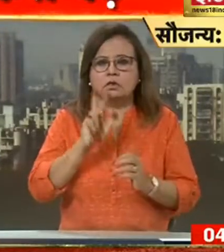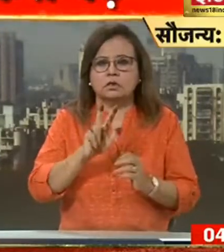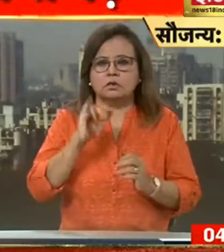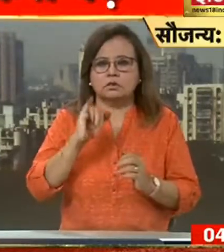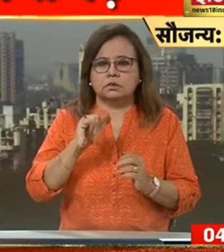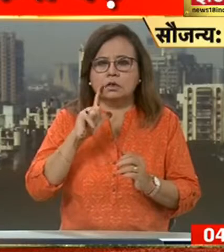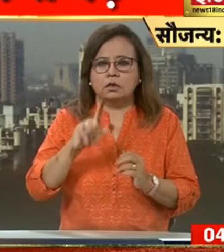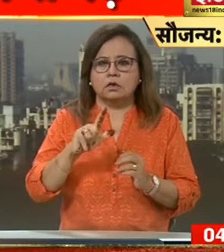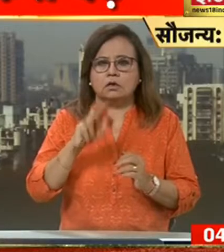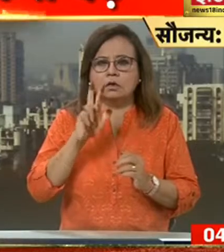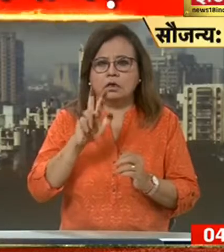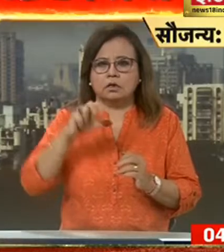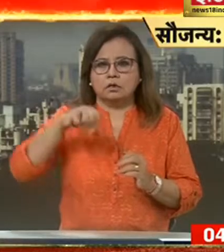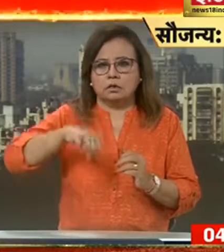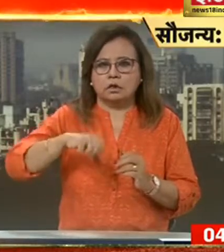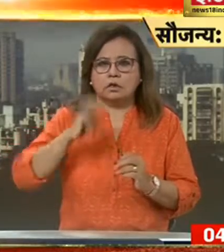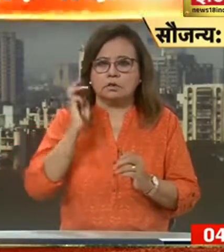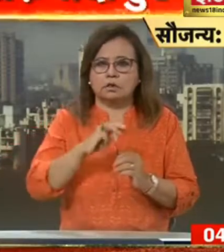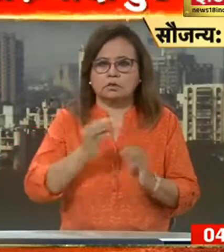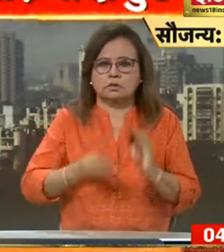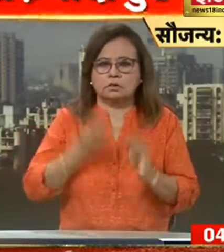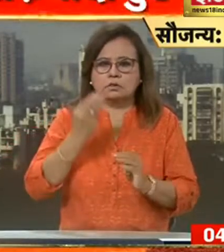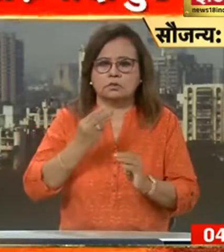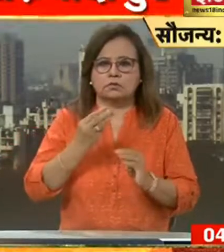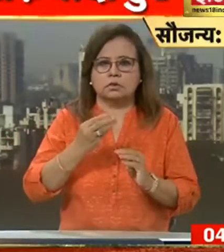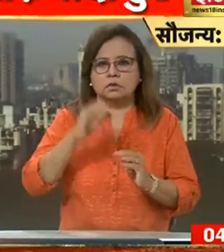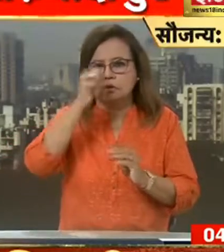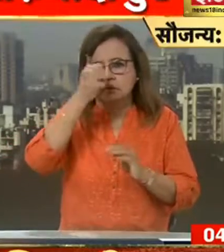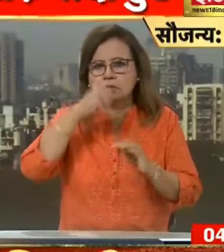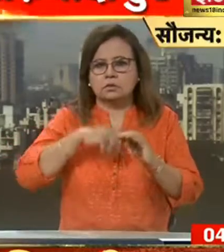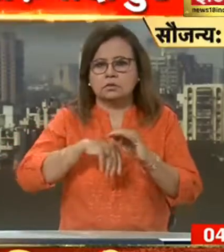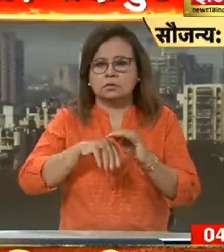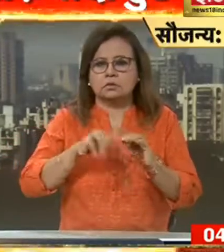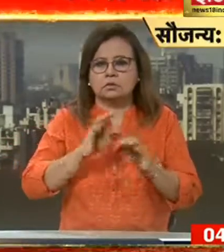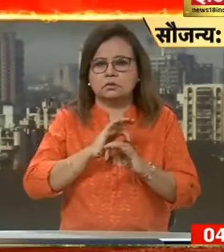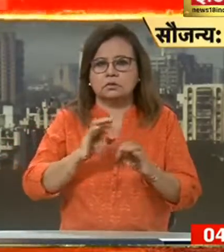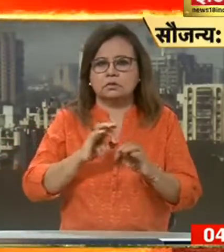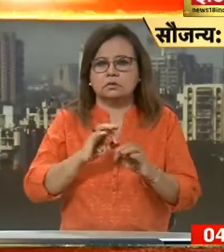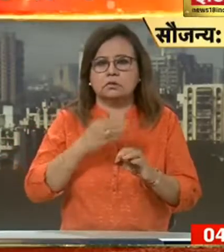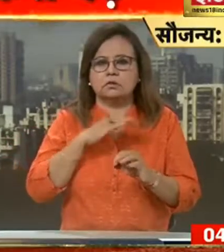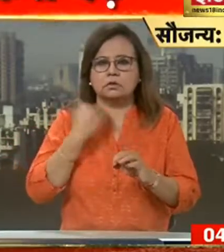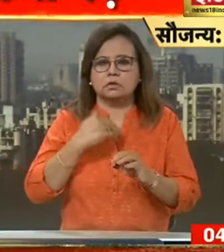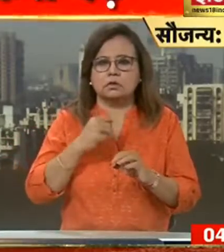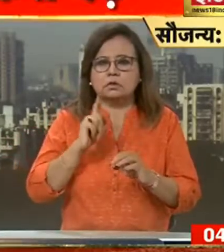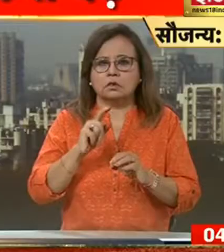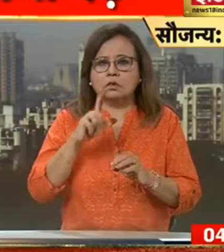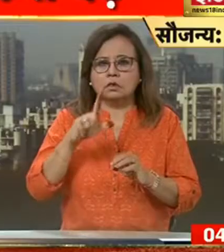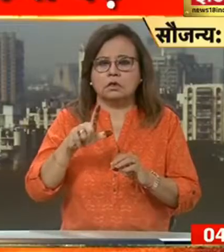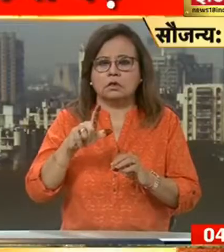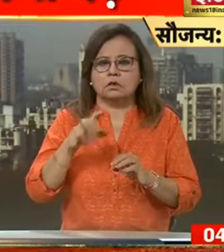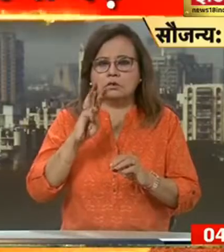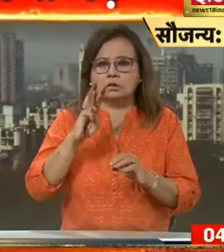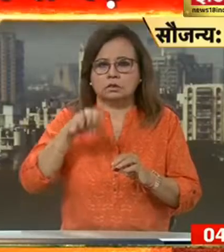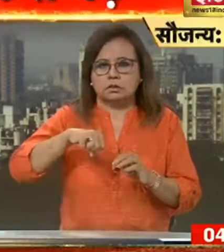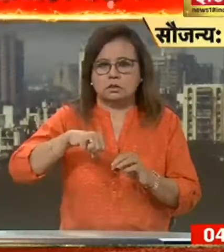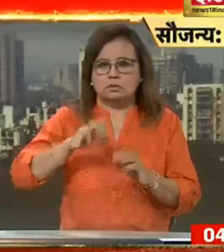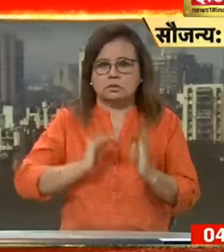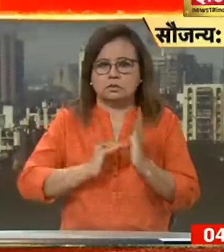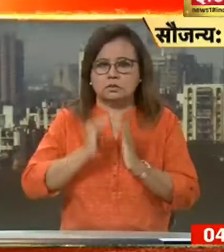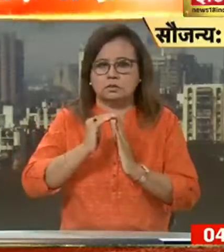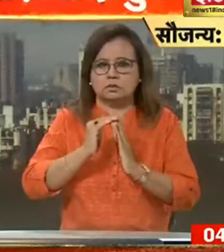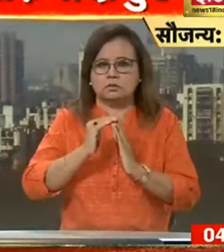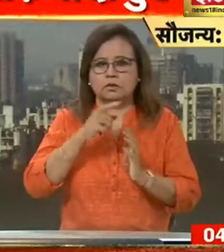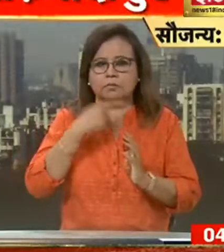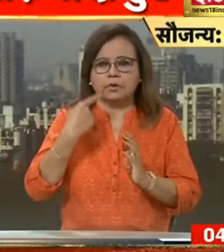86 लाख 89 हजार से अधिक पशुओं के कारण मरने वालों का आंकड़ा एक लाख 39 हजार से